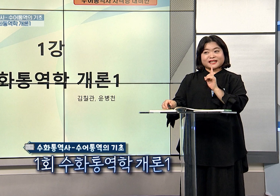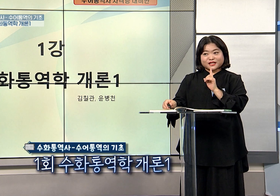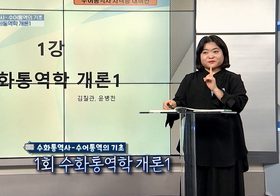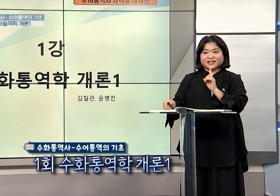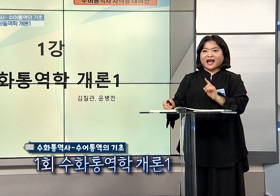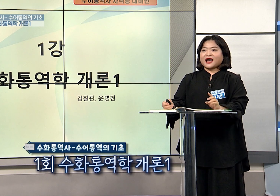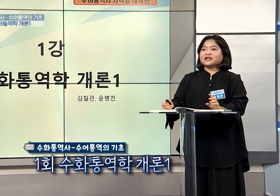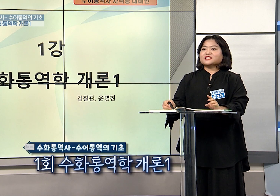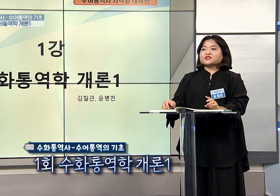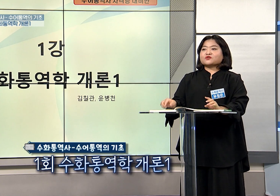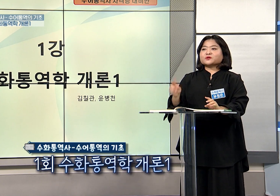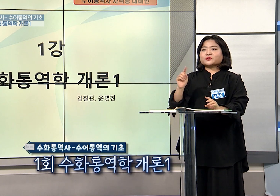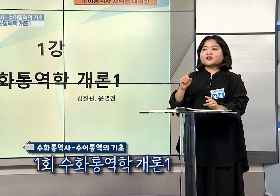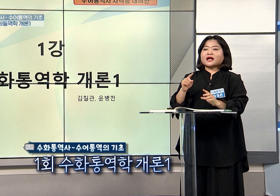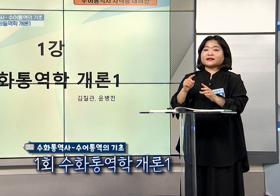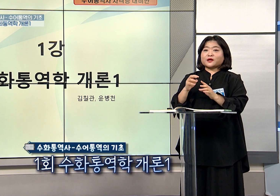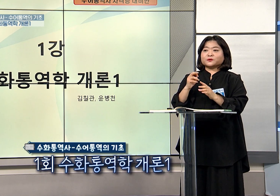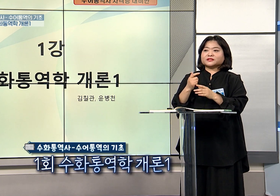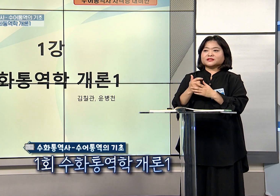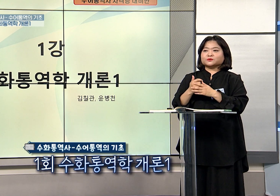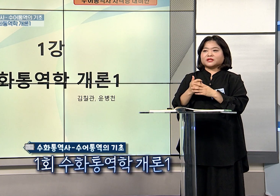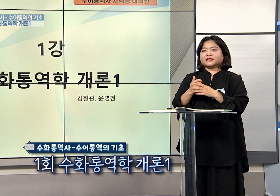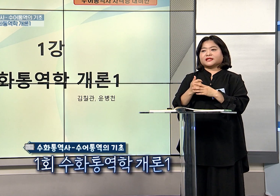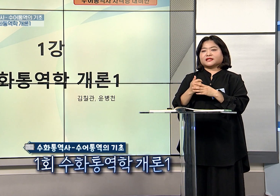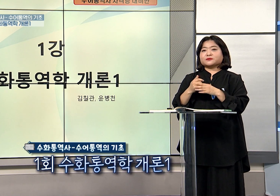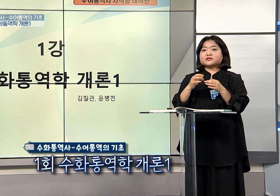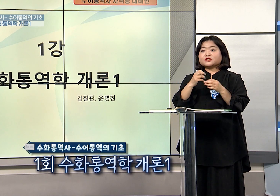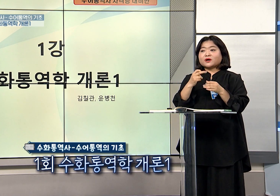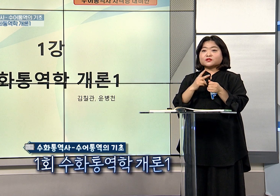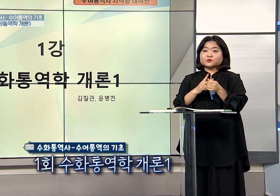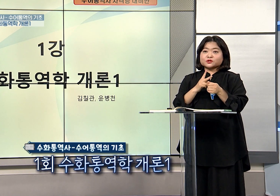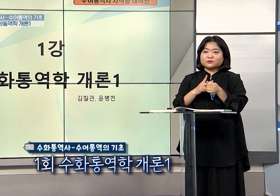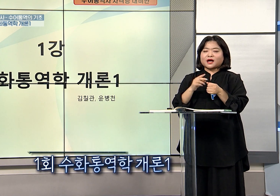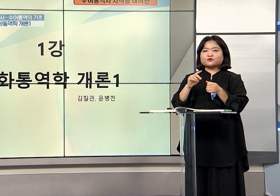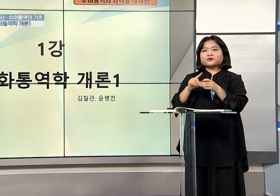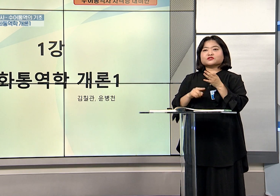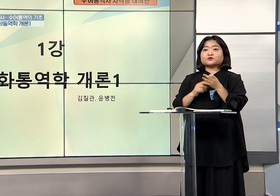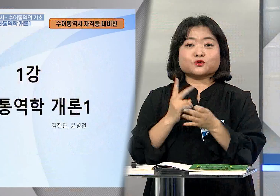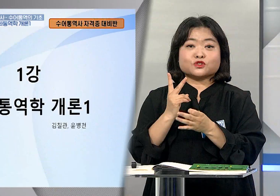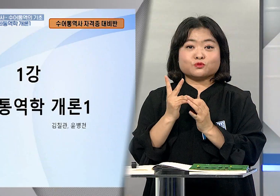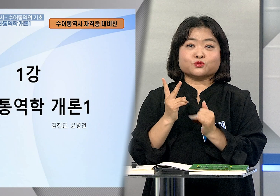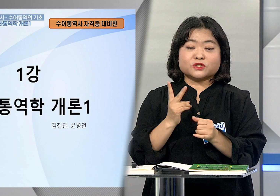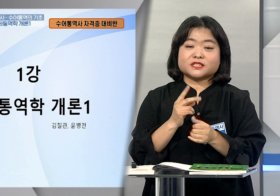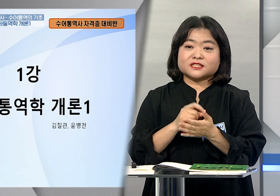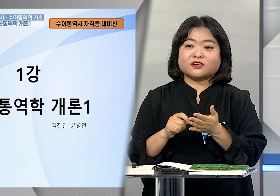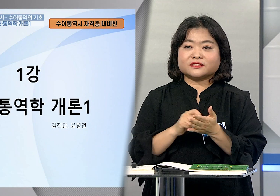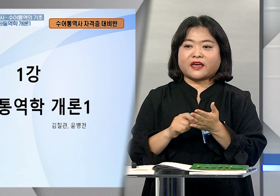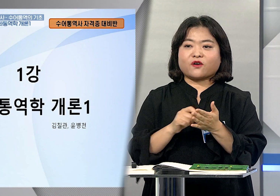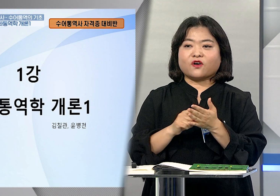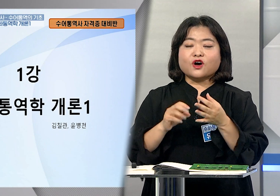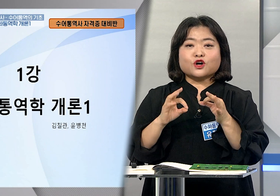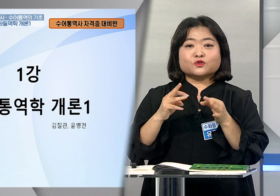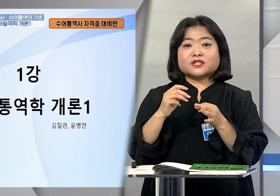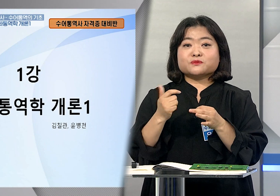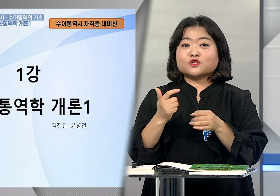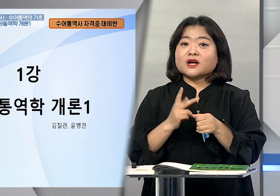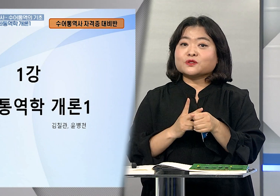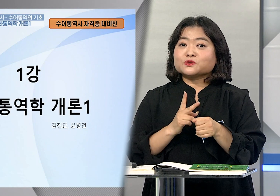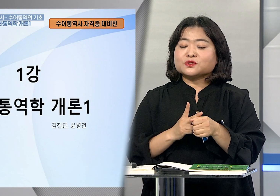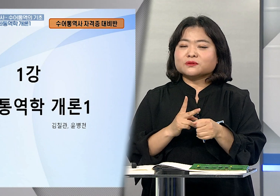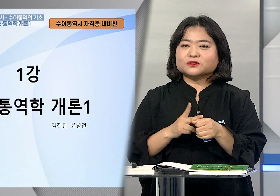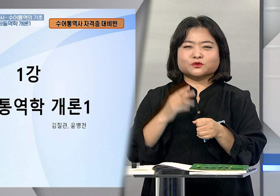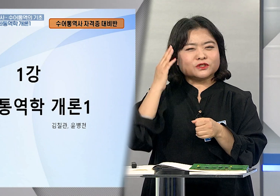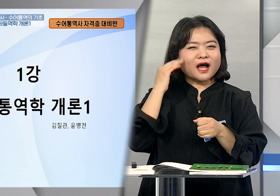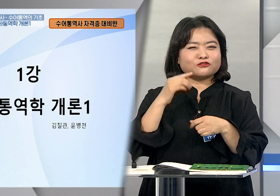오늘은 1강입니다. 수화통역학 개론은 우리 김칠관 교수님과 윤병천 교수님 두 분이 쓰셨는데요. 우리